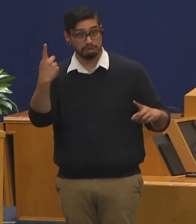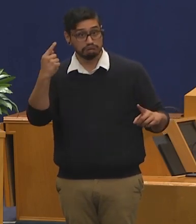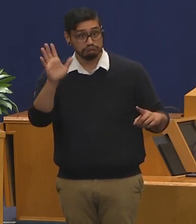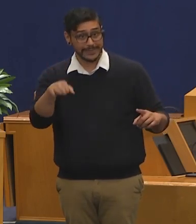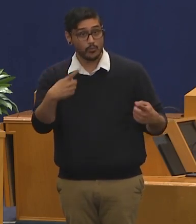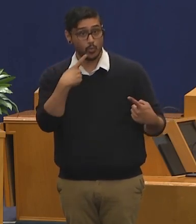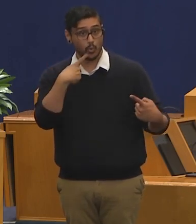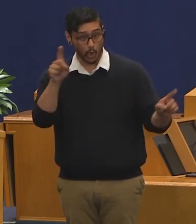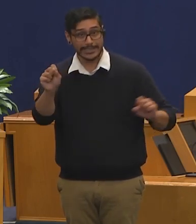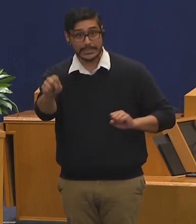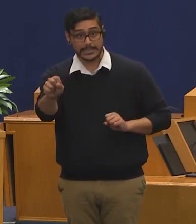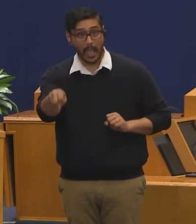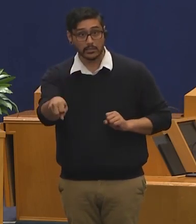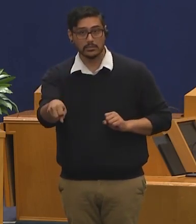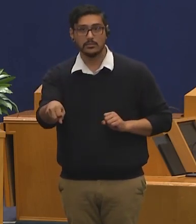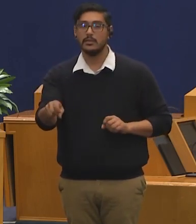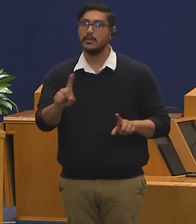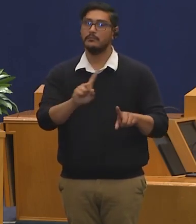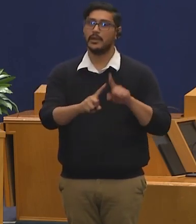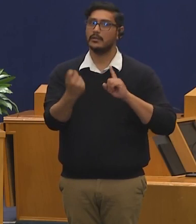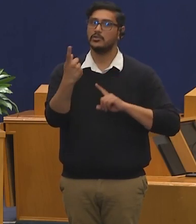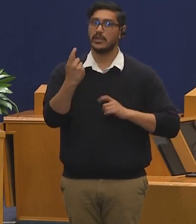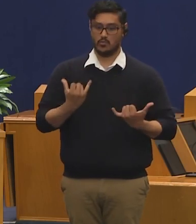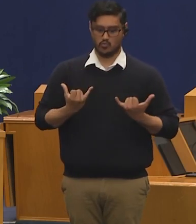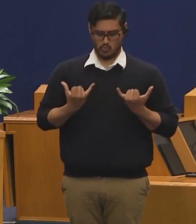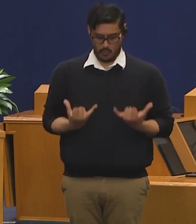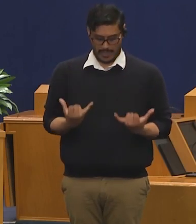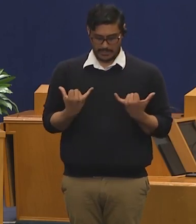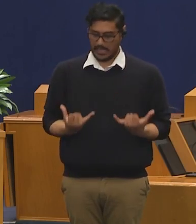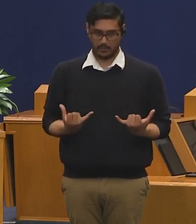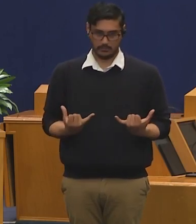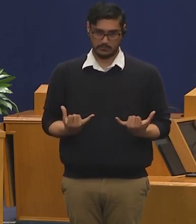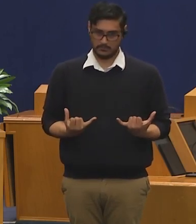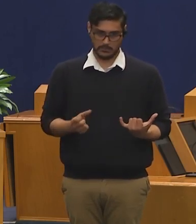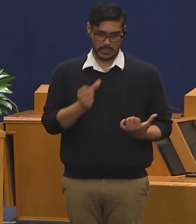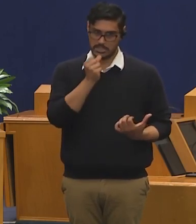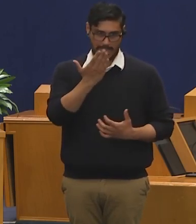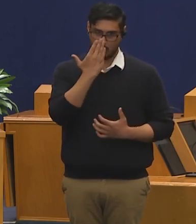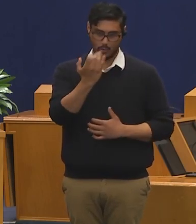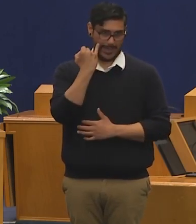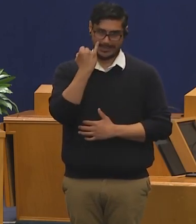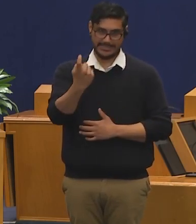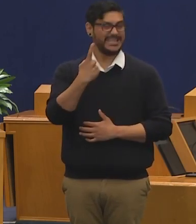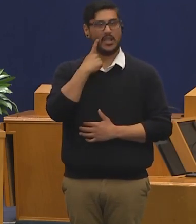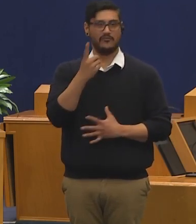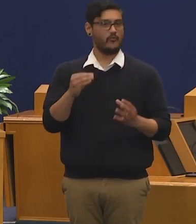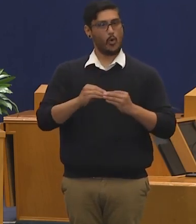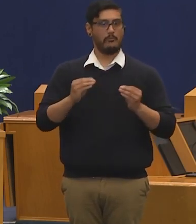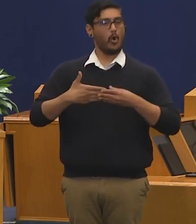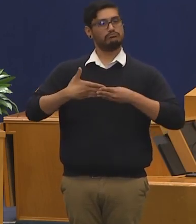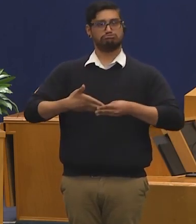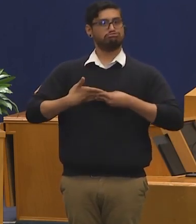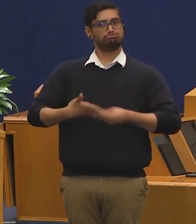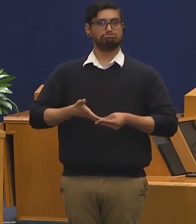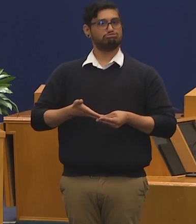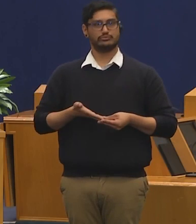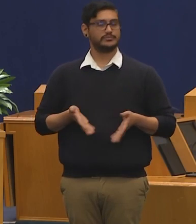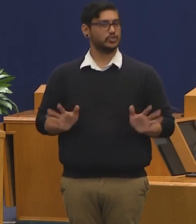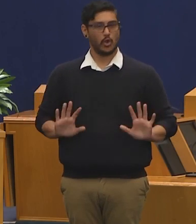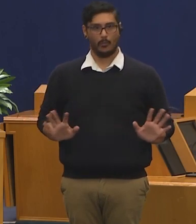funcionando, sabemos que ahora no es el momento adecuado para relajar nuestras fuerzas. Debido